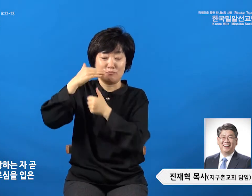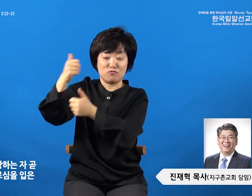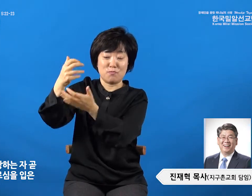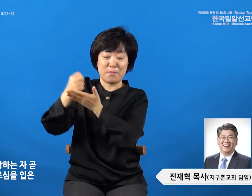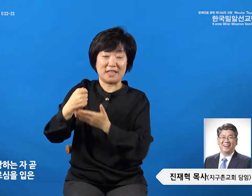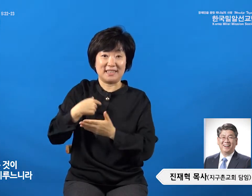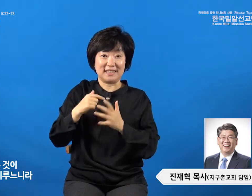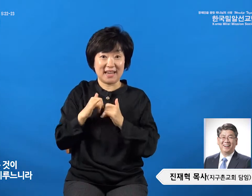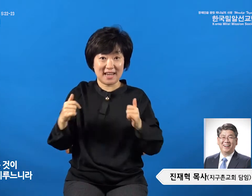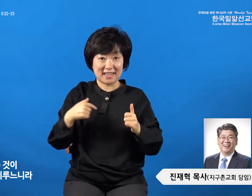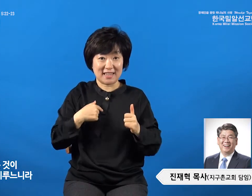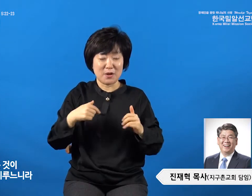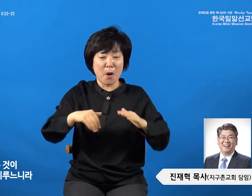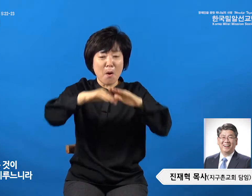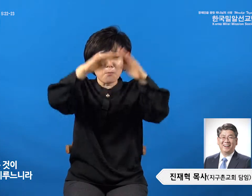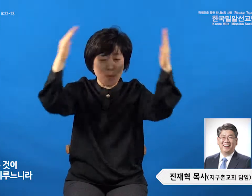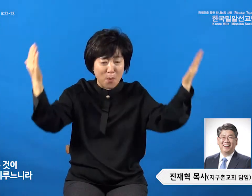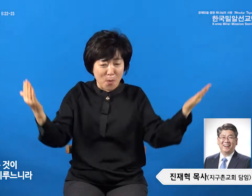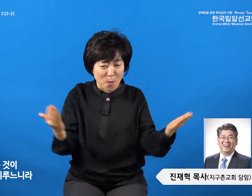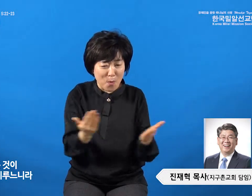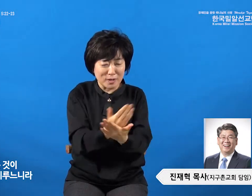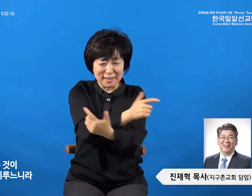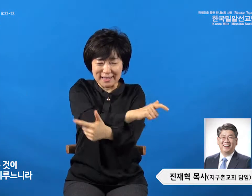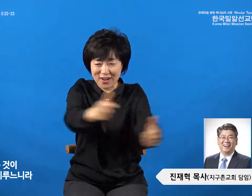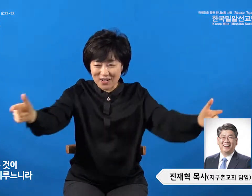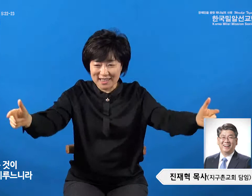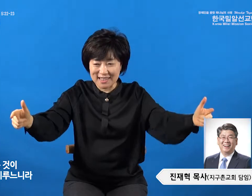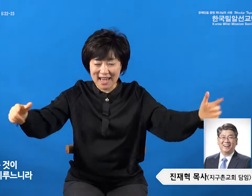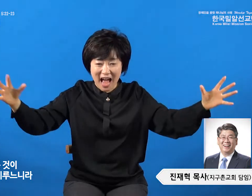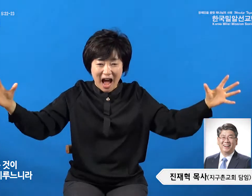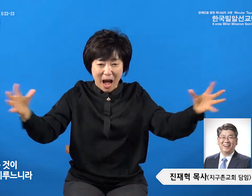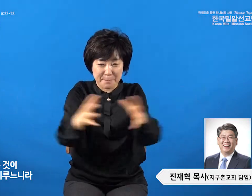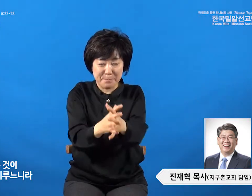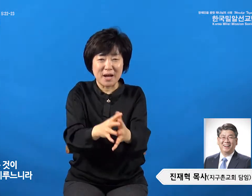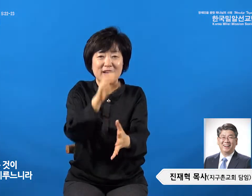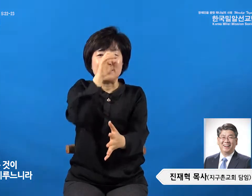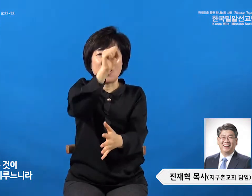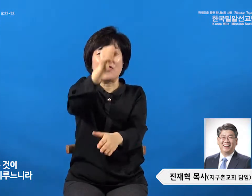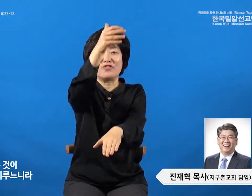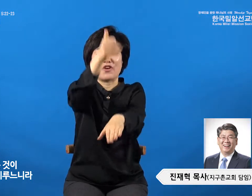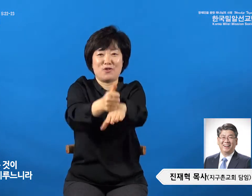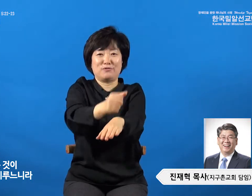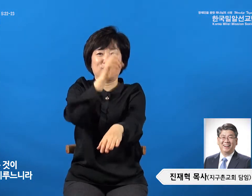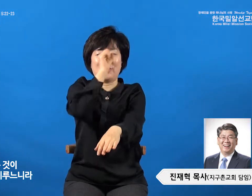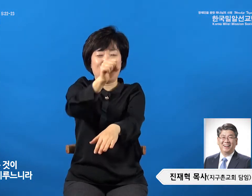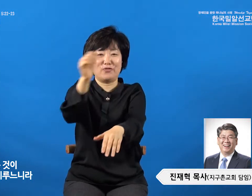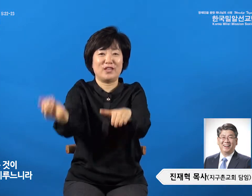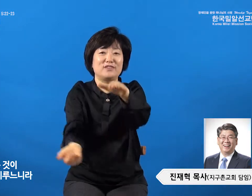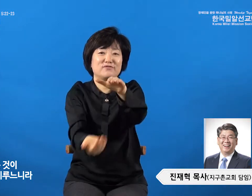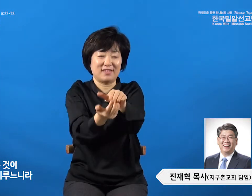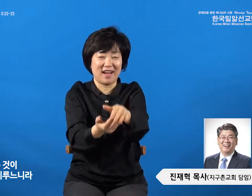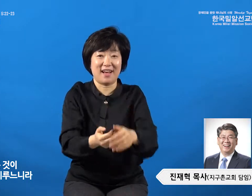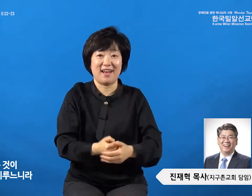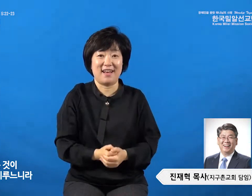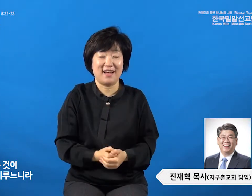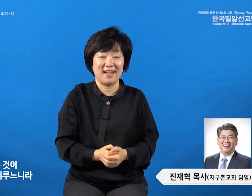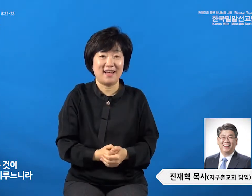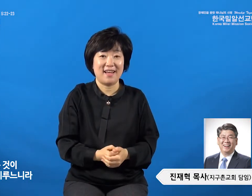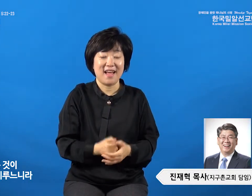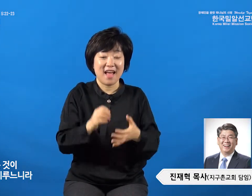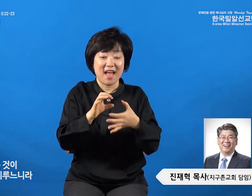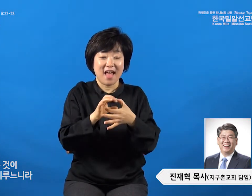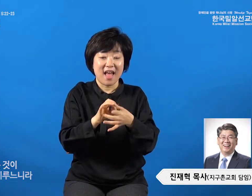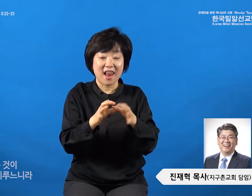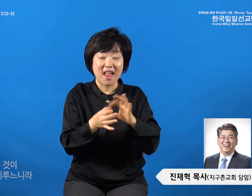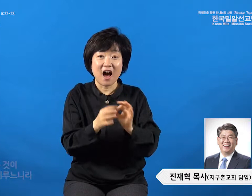입은 자들에게는 모든 것이 합력하여 선을 이루느니라. 성경은 우리 가운데